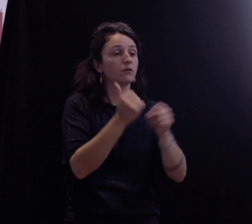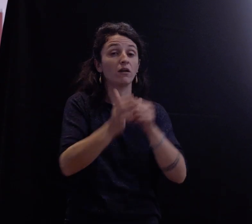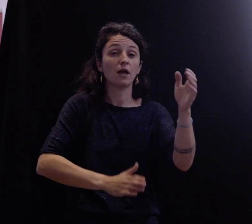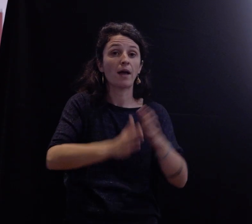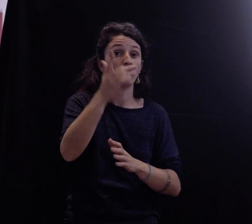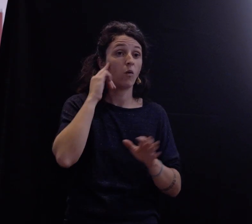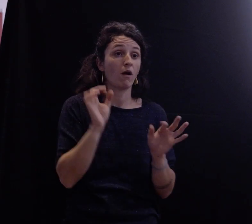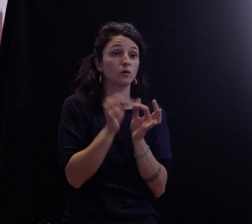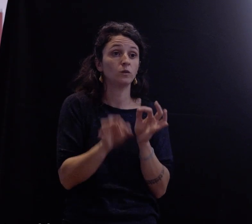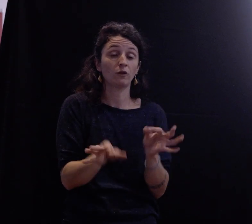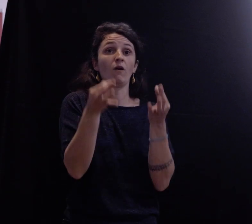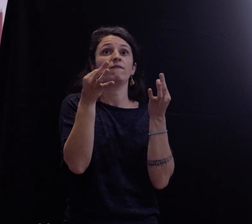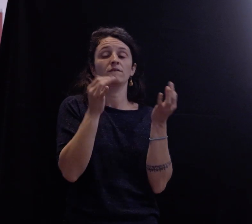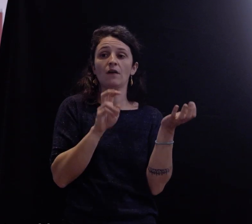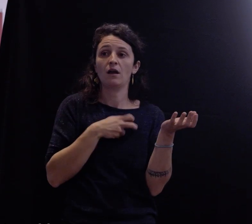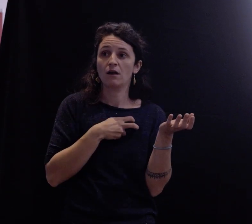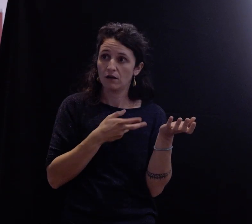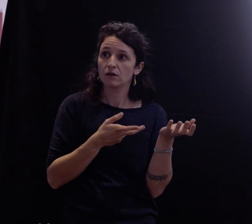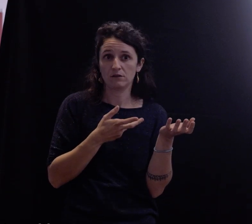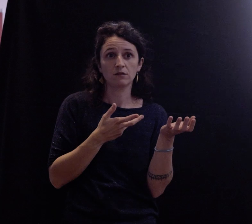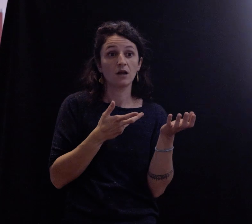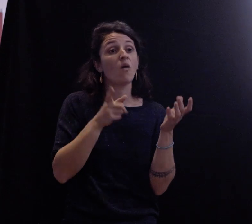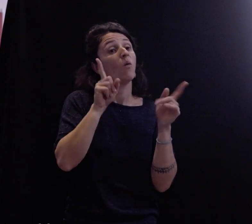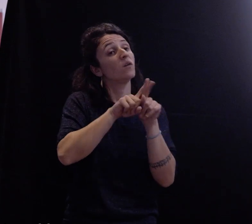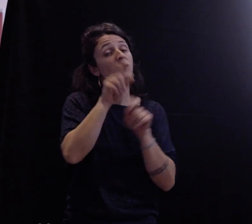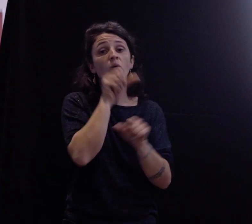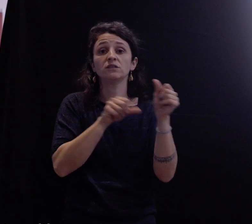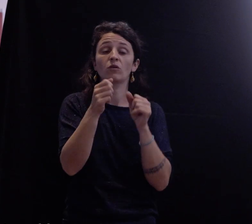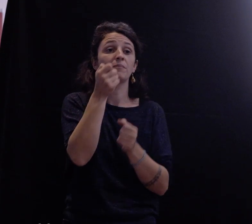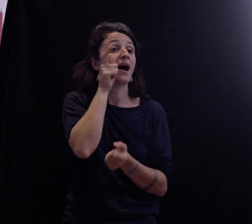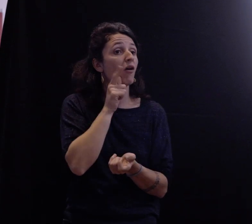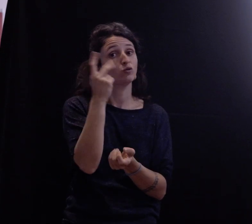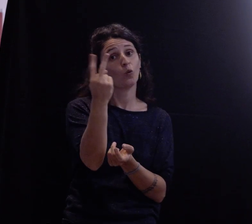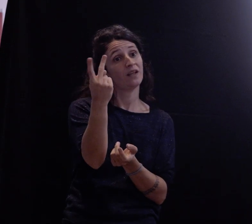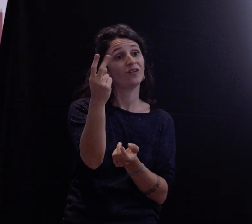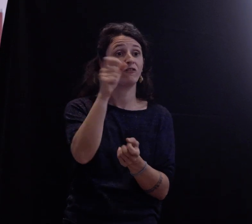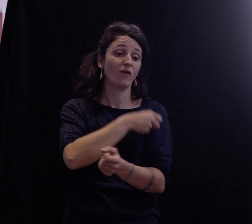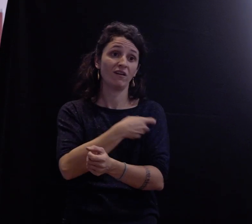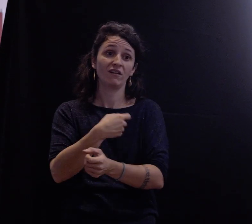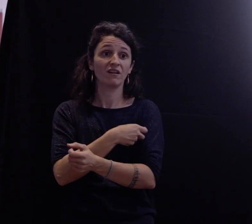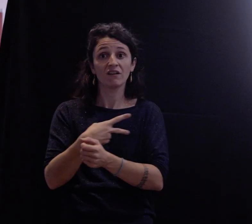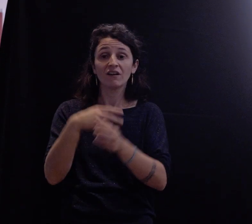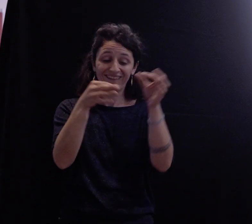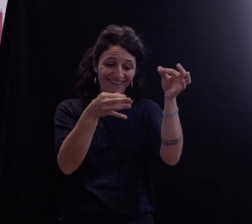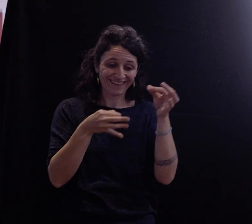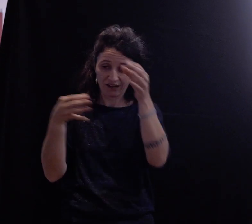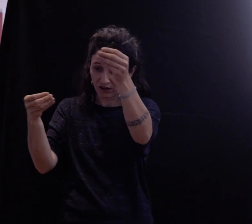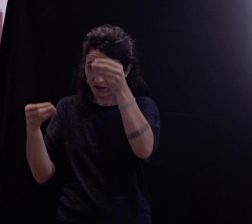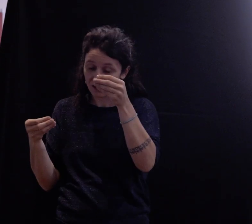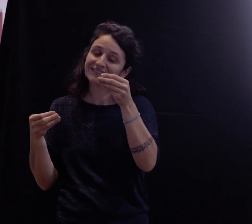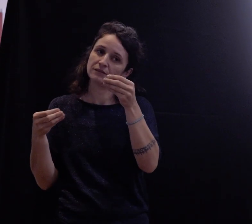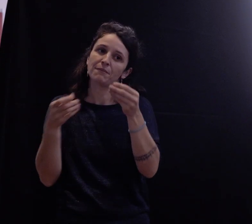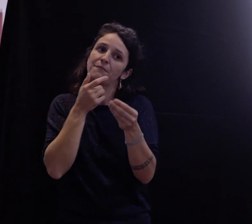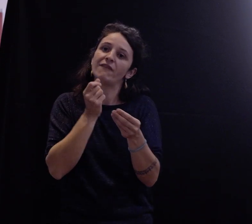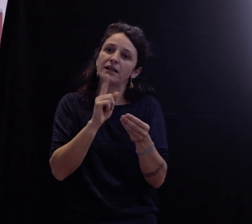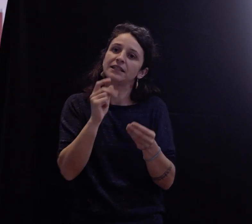résultats. Ça nécessite d'avoir le prélèvement des deux parents, et on sait par expérience que c'est pas toujours facile d'avoir ces